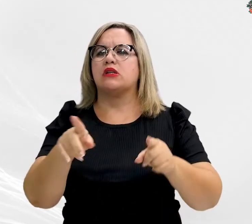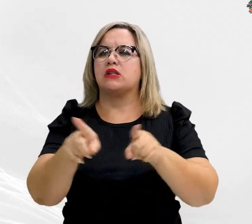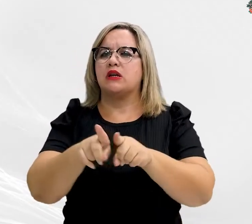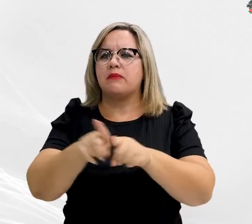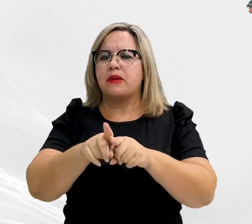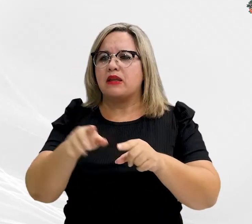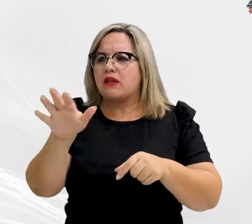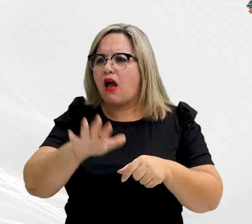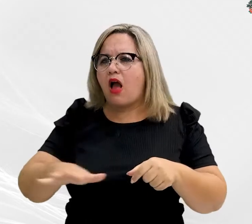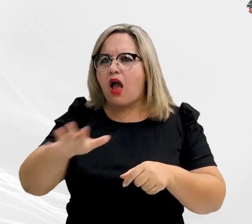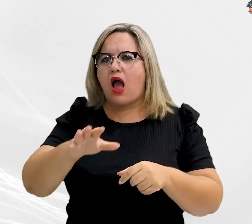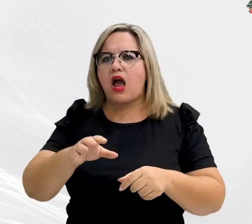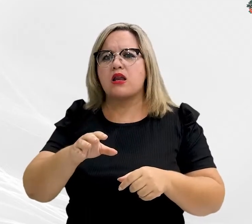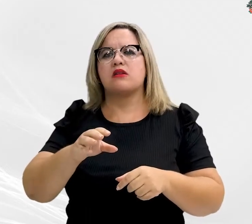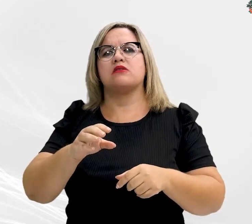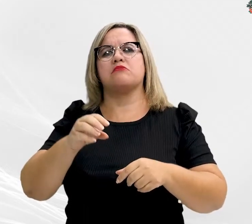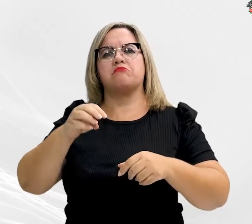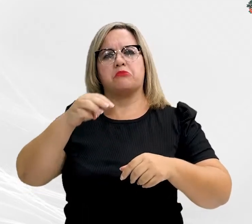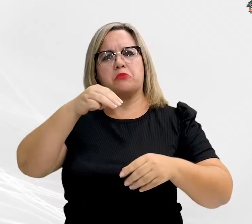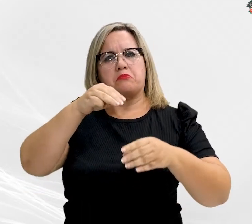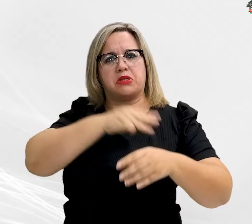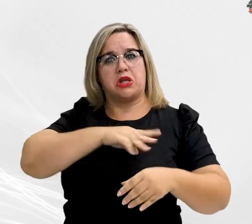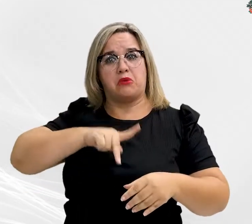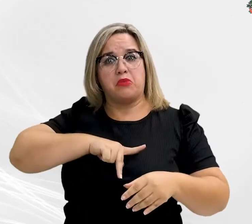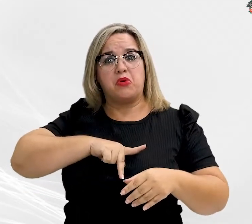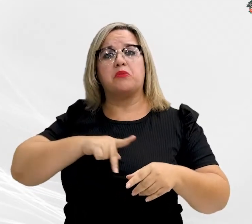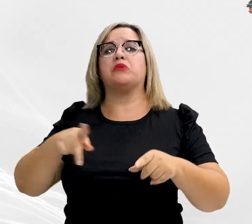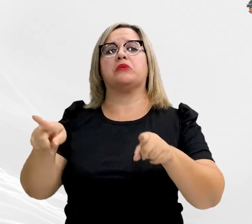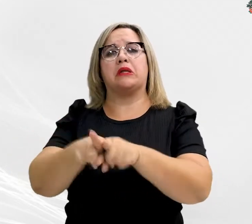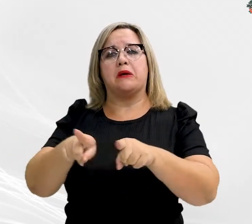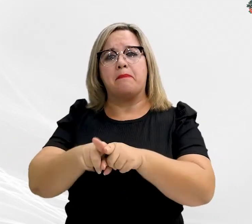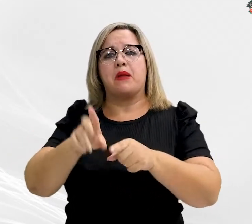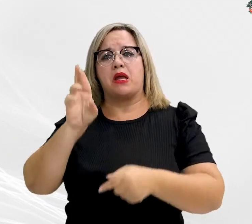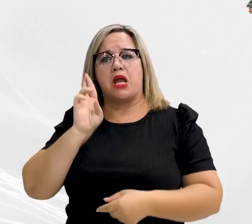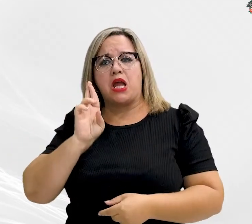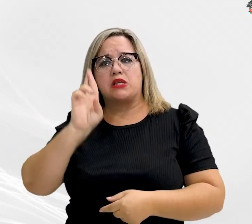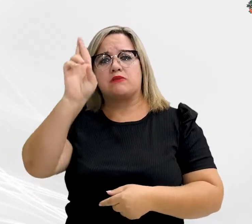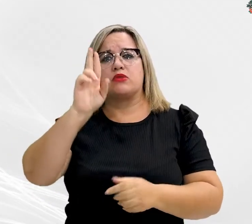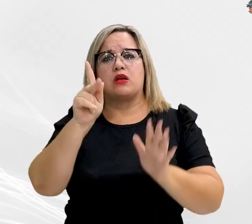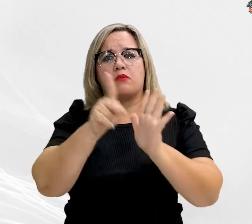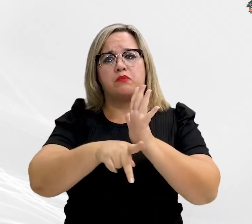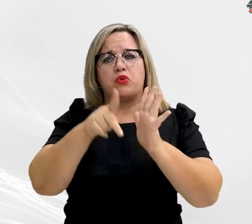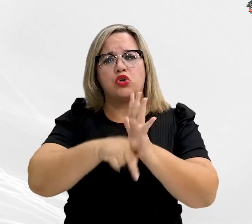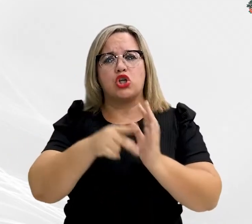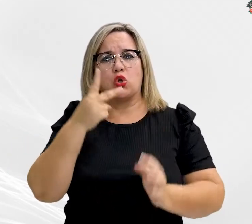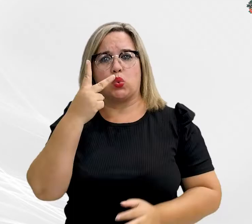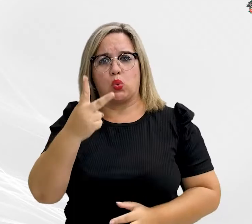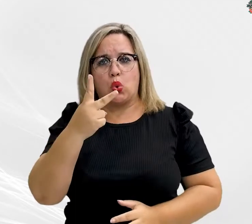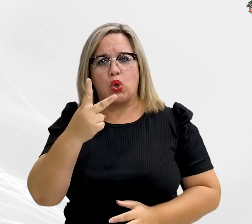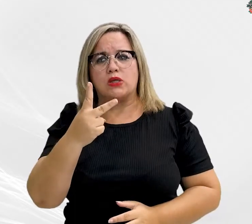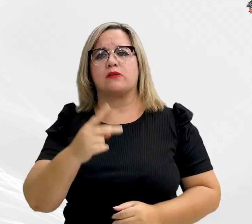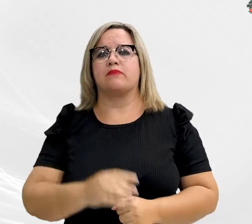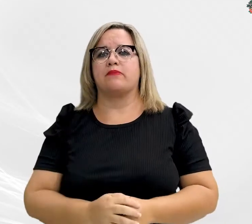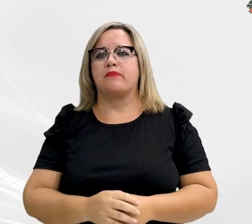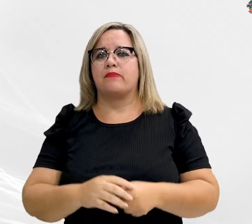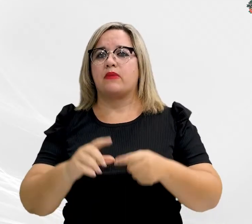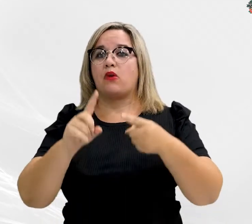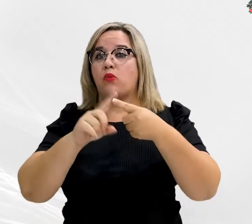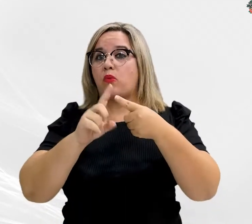unidades ministeriais o caex atualmente também está responsável por dois projetos estratégicos o água para